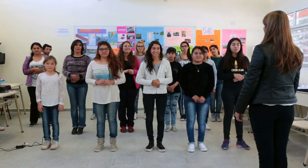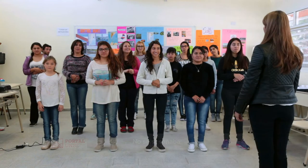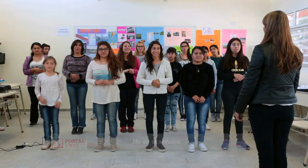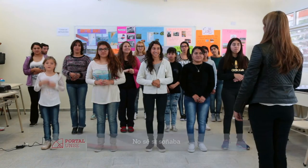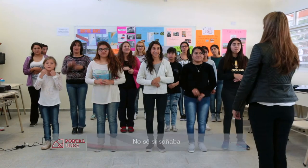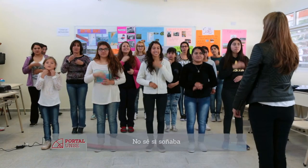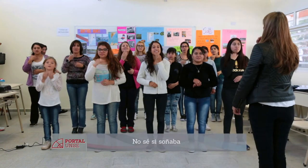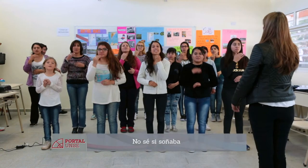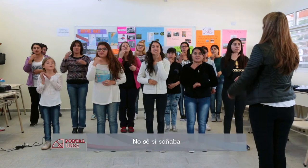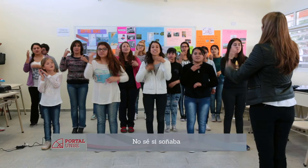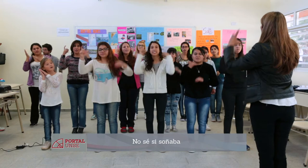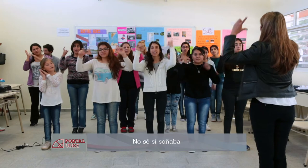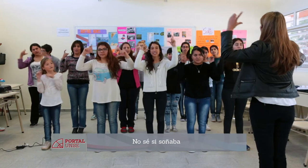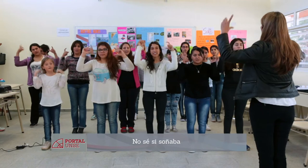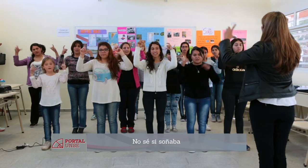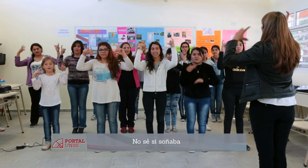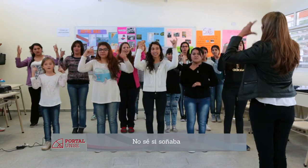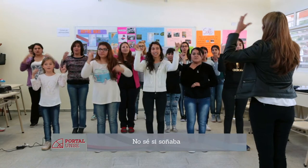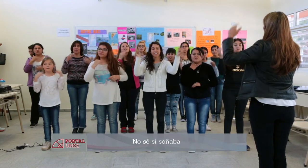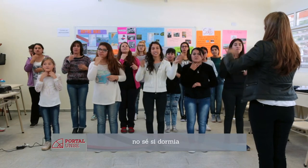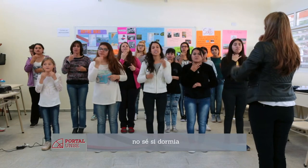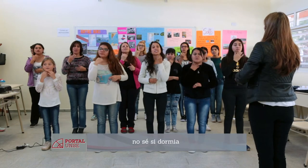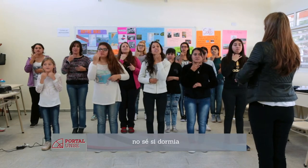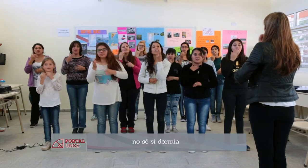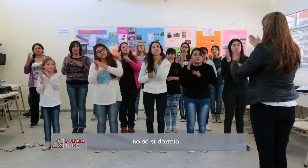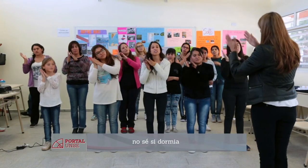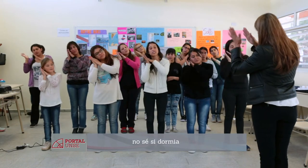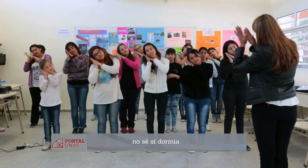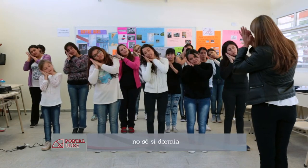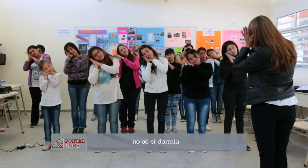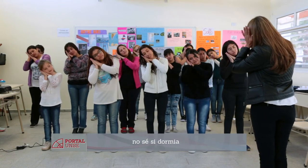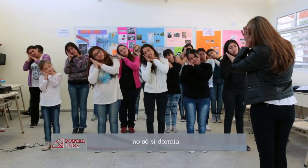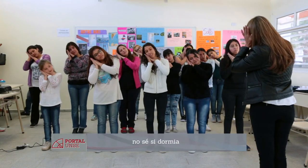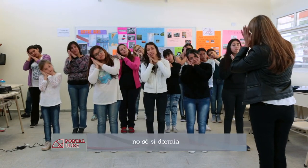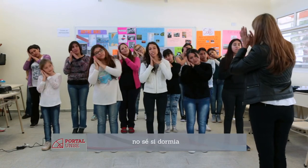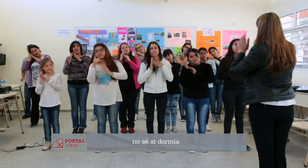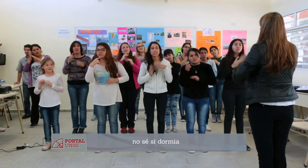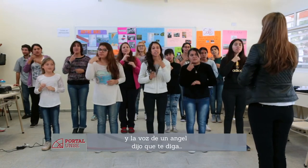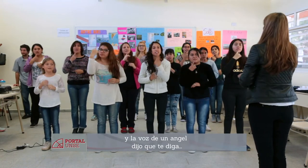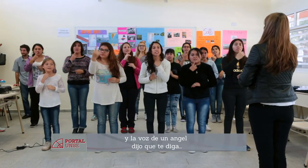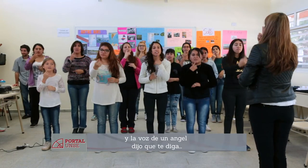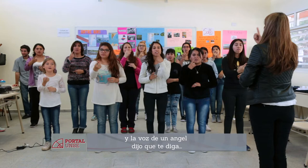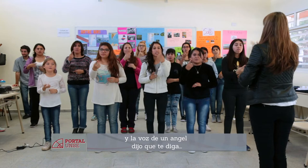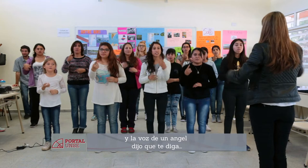No sé si soñaba, no sé si dormía, y la voz de